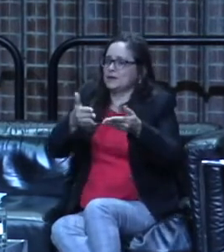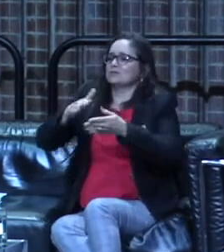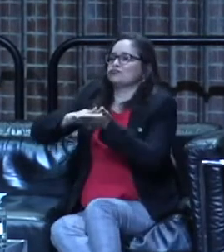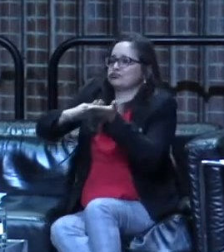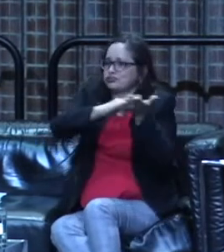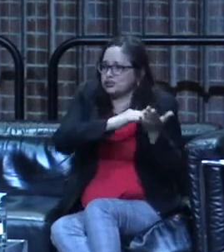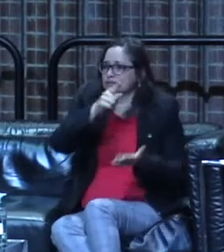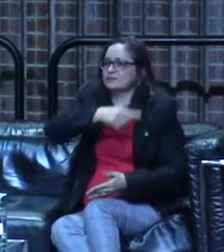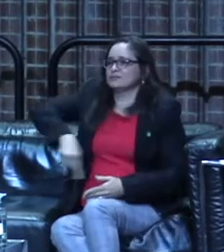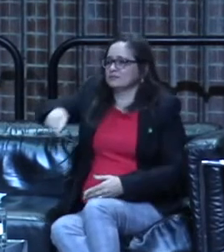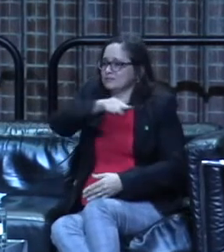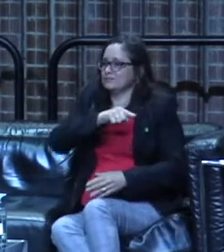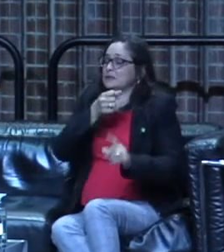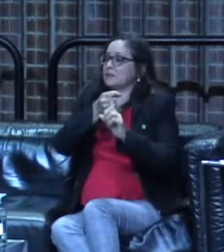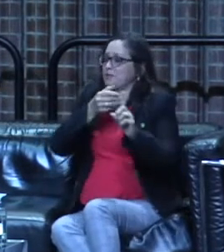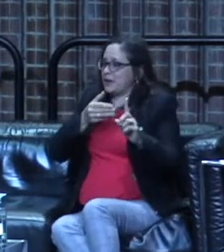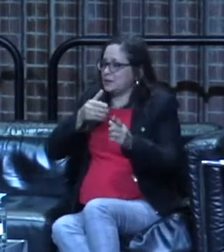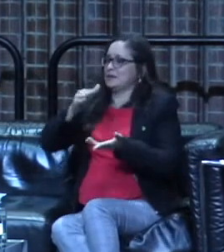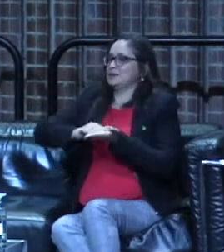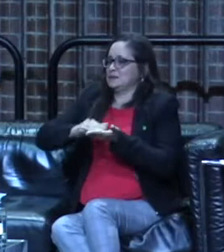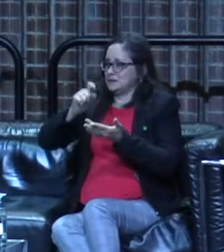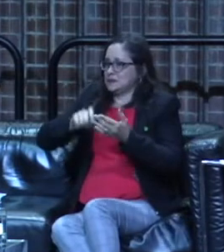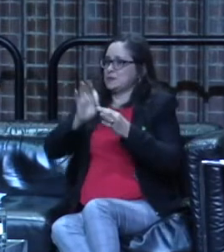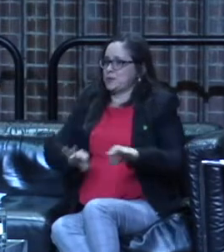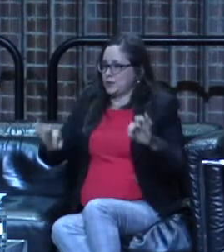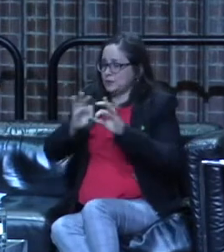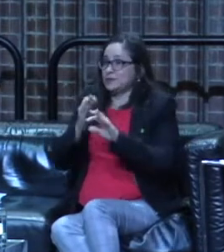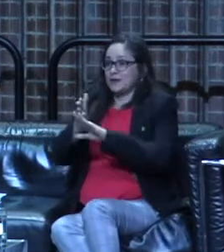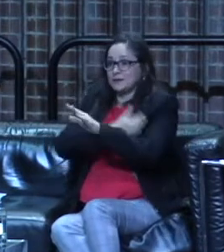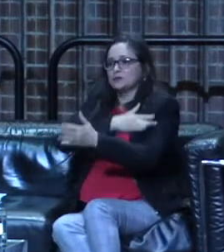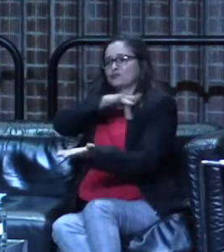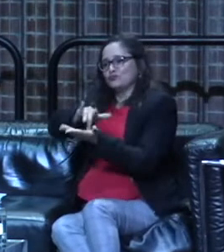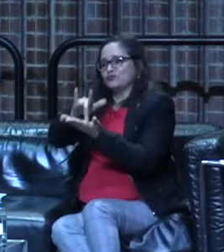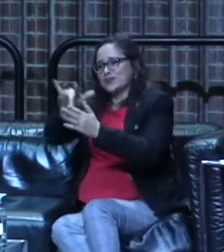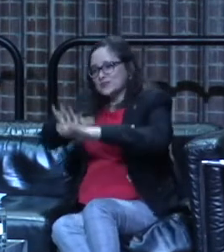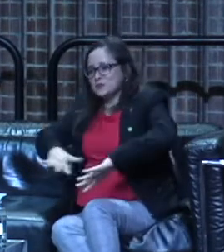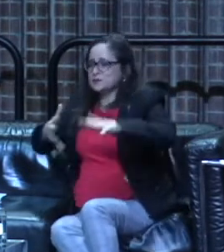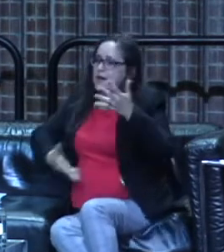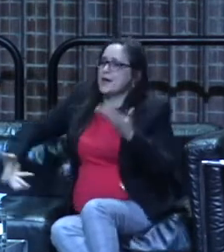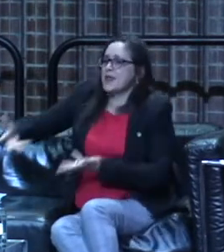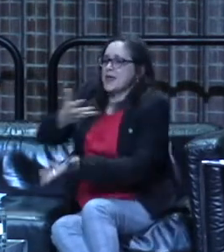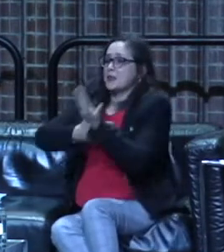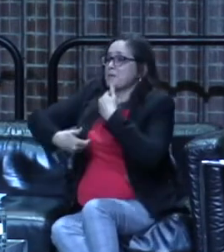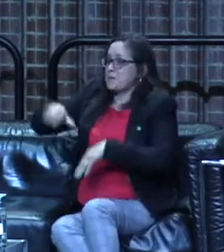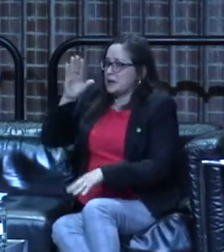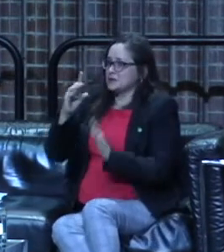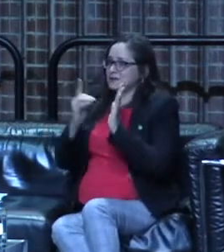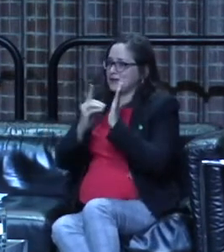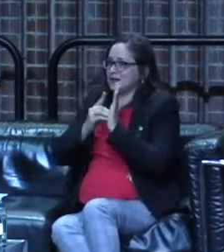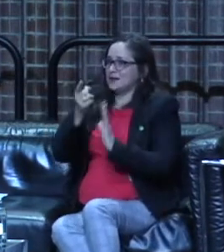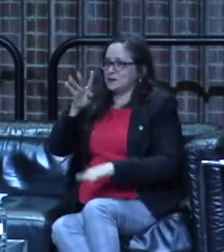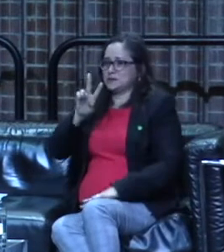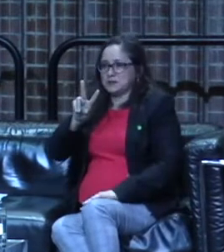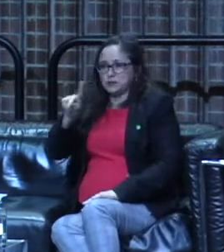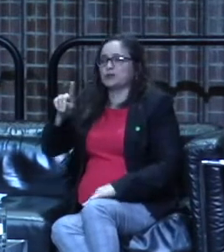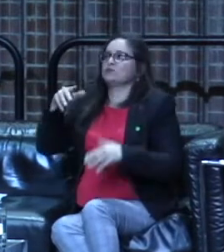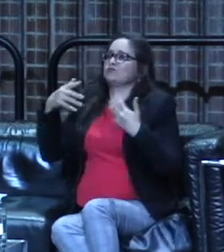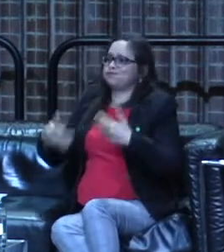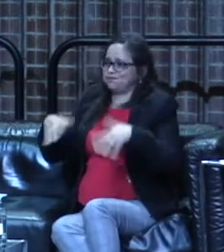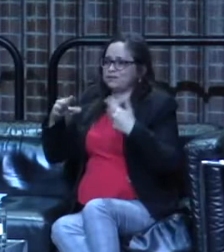ese proyecto Colombia Primera en Educación, que ha venido atendiendo esas necesidades y generando impacto en todo el territorio nacional. Ha